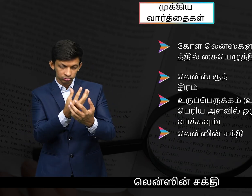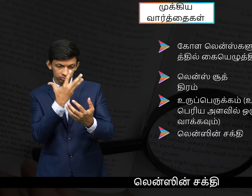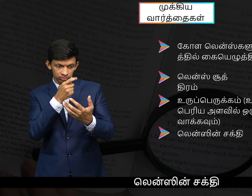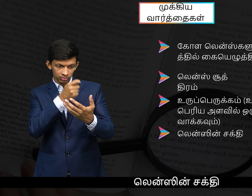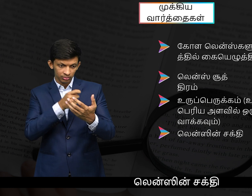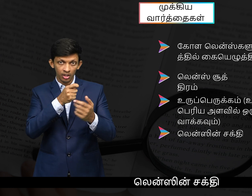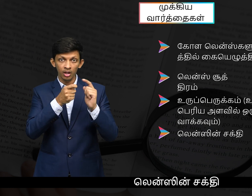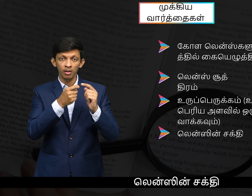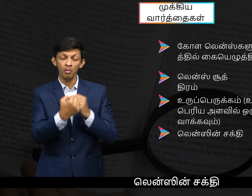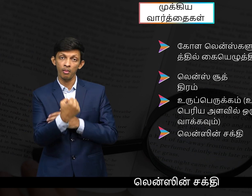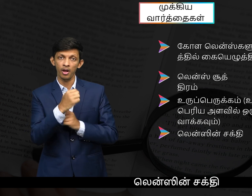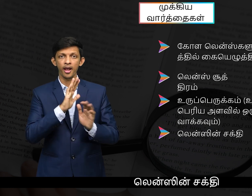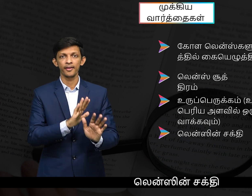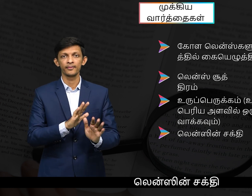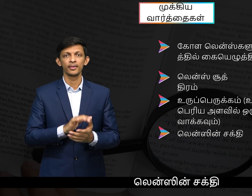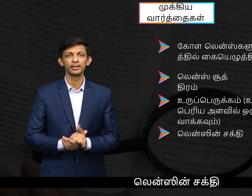வில்லையின் திறன்.